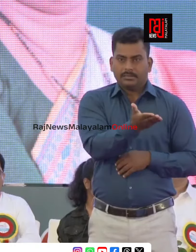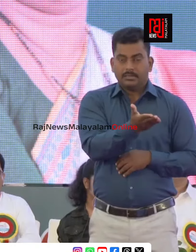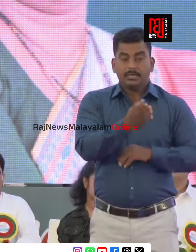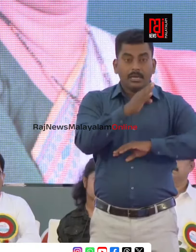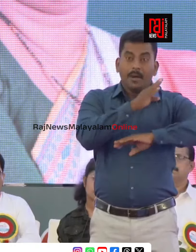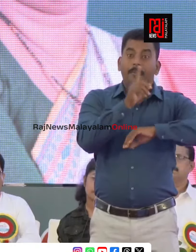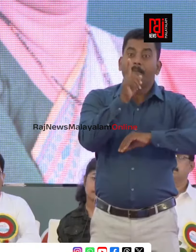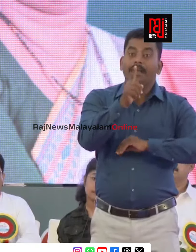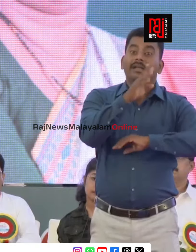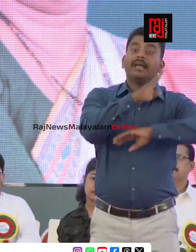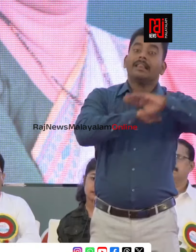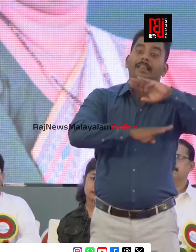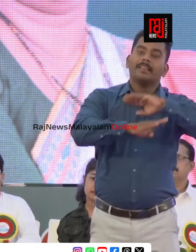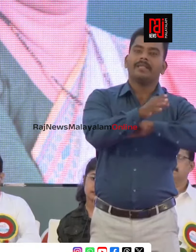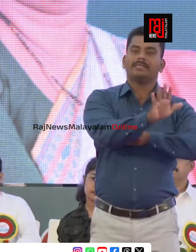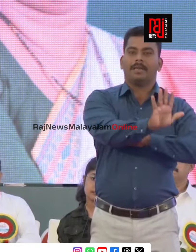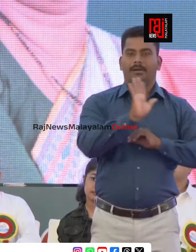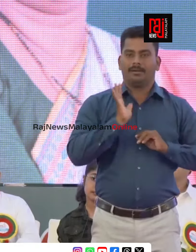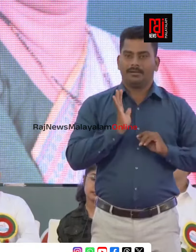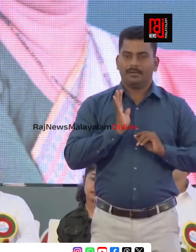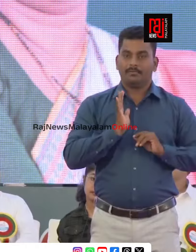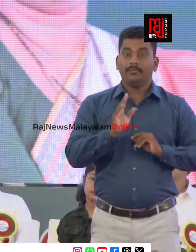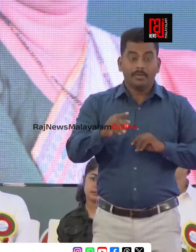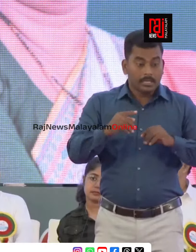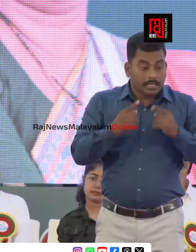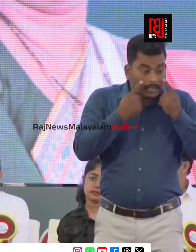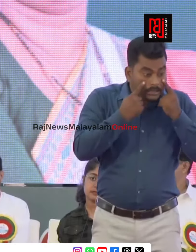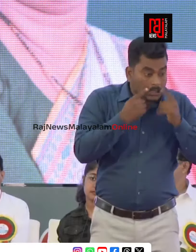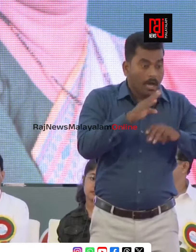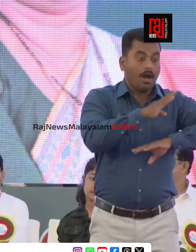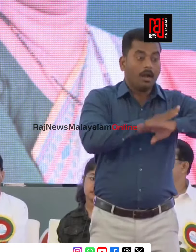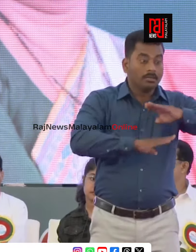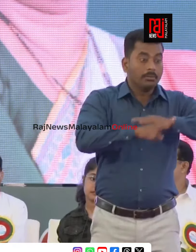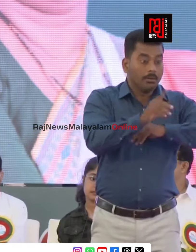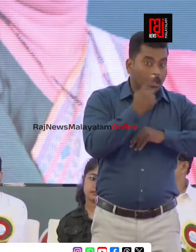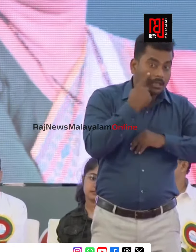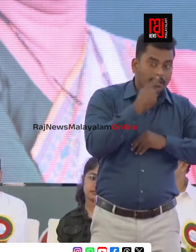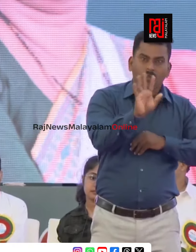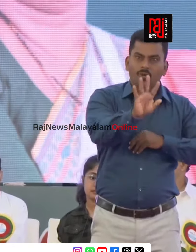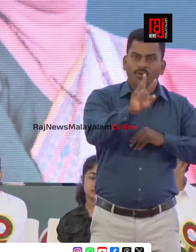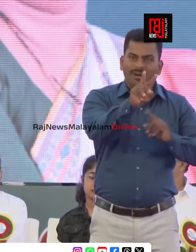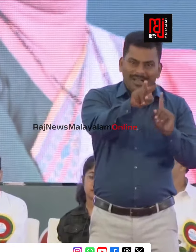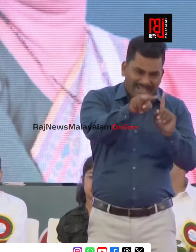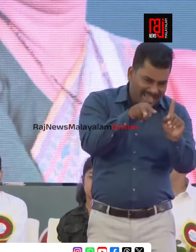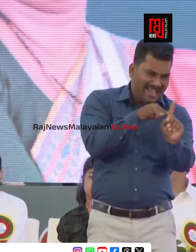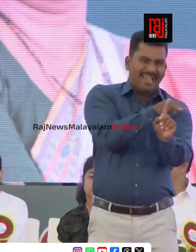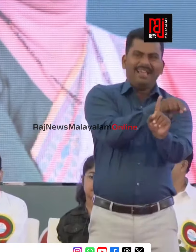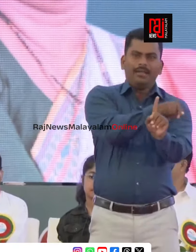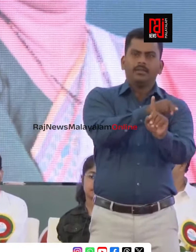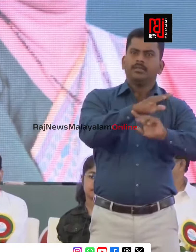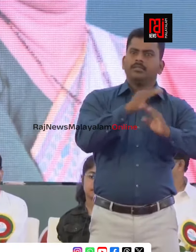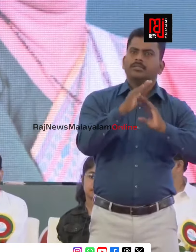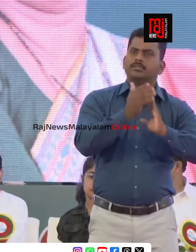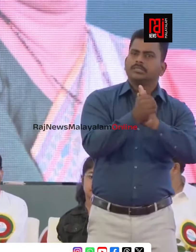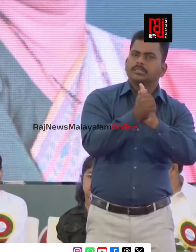വളർത്തിക്കൊണ്ടുവരിക എന്നതും സർക്കാരിൻ്റെ നയമാണ്. അതുകൊണ്ട് തന്നെ